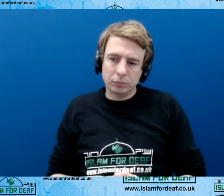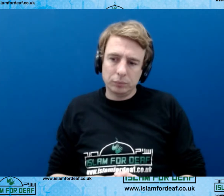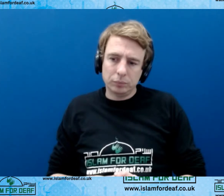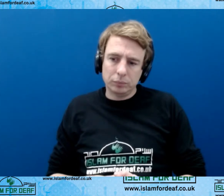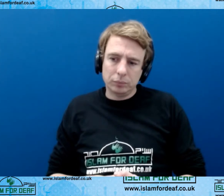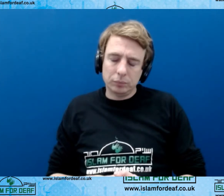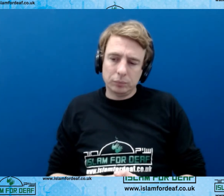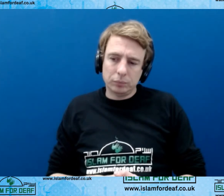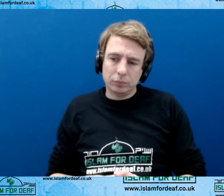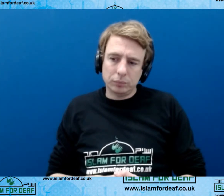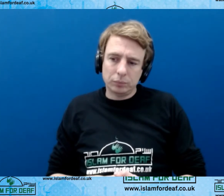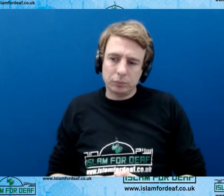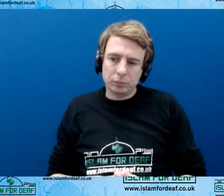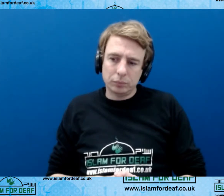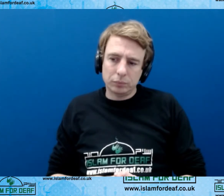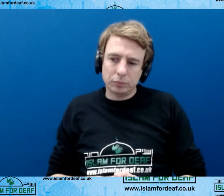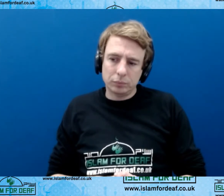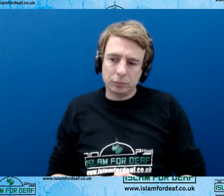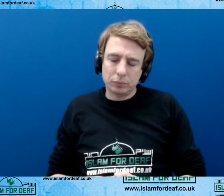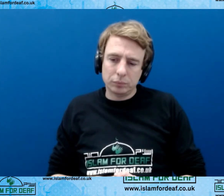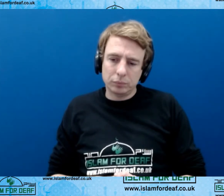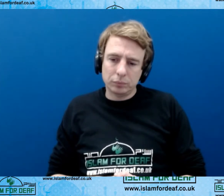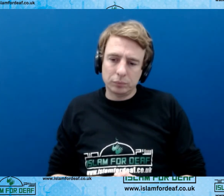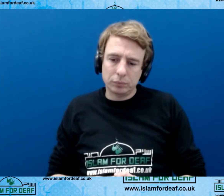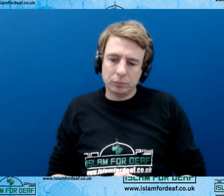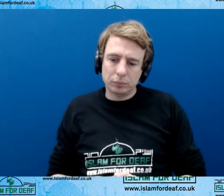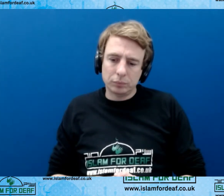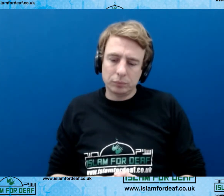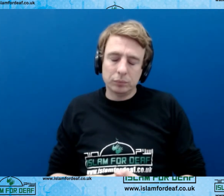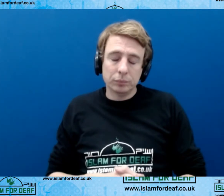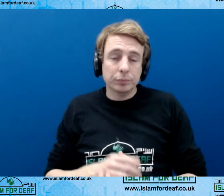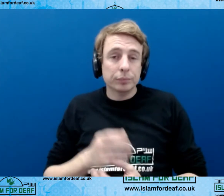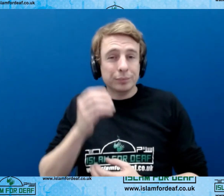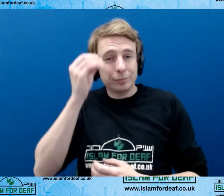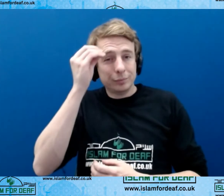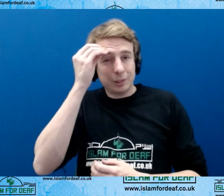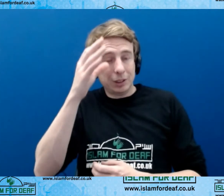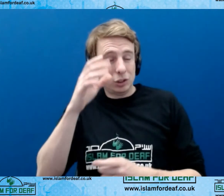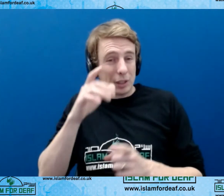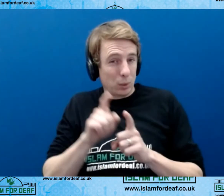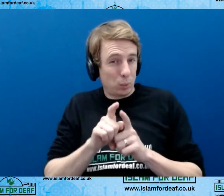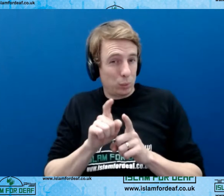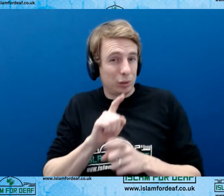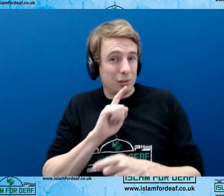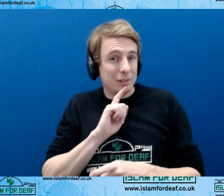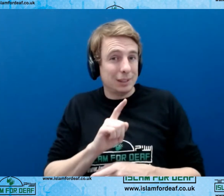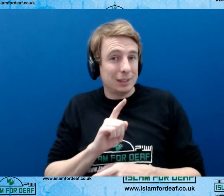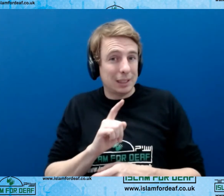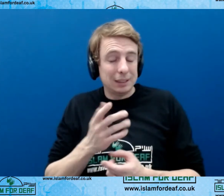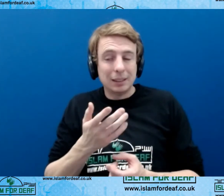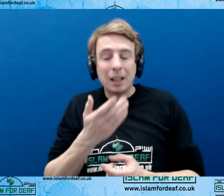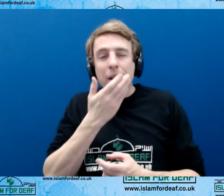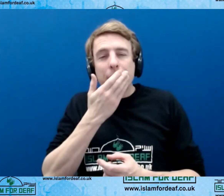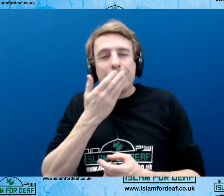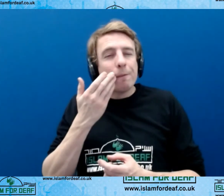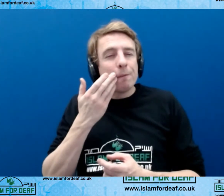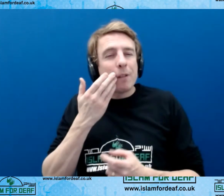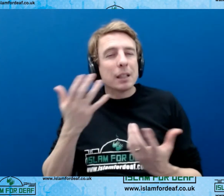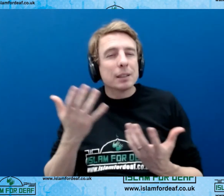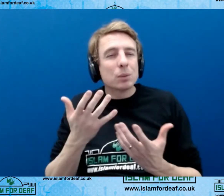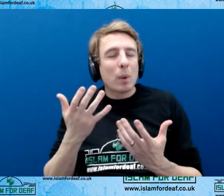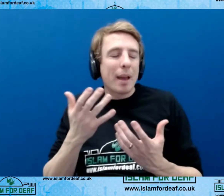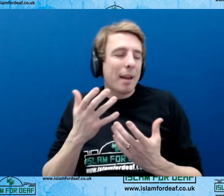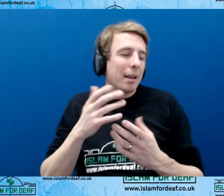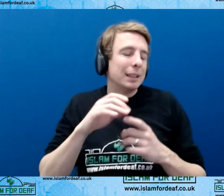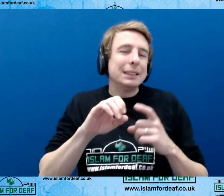أعظم. Athabakumullah. So the Shaykh said, and even like fasting in Scandinavian countries where they have to